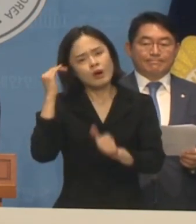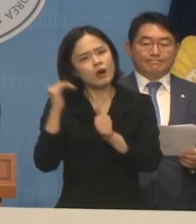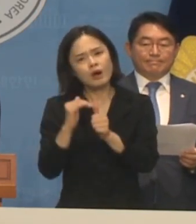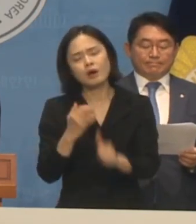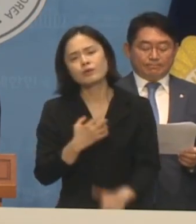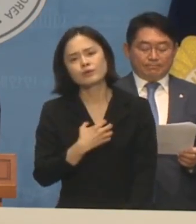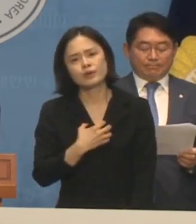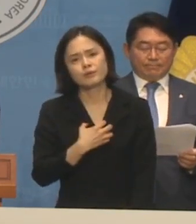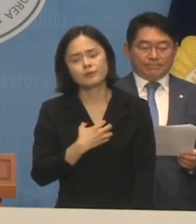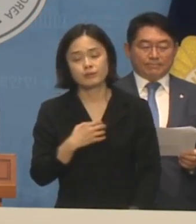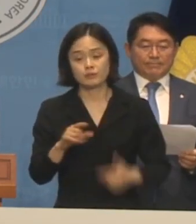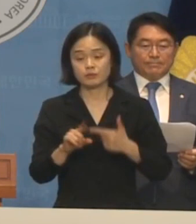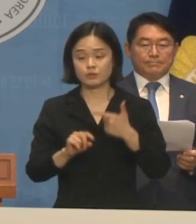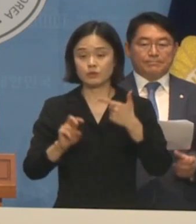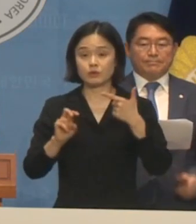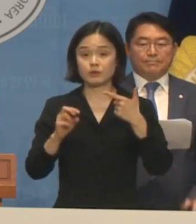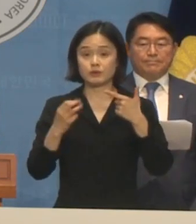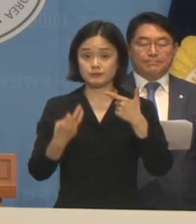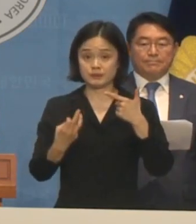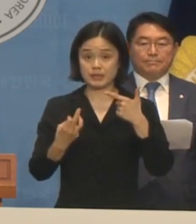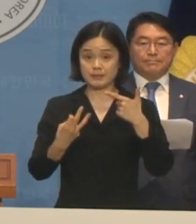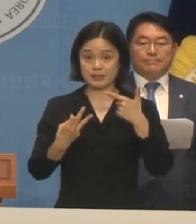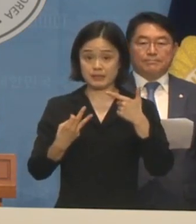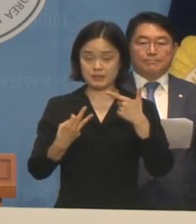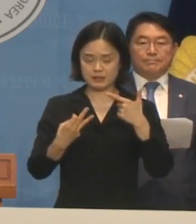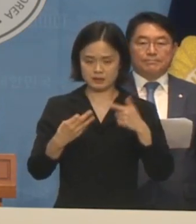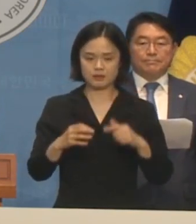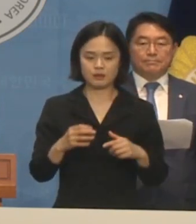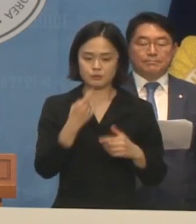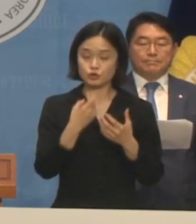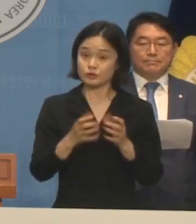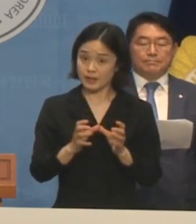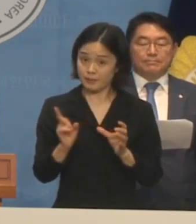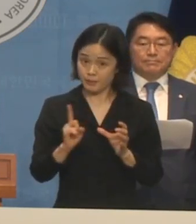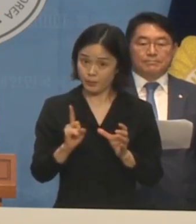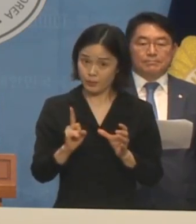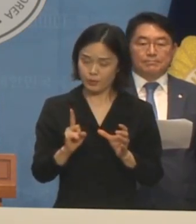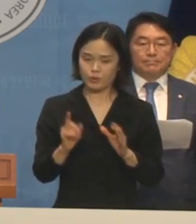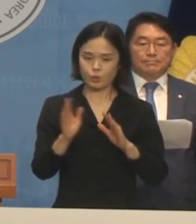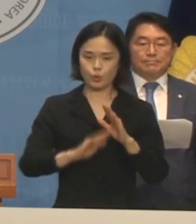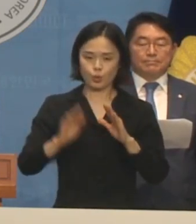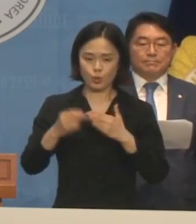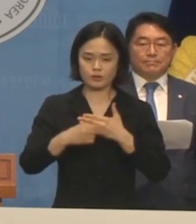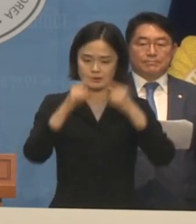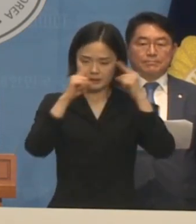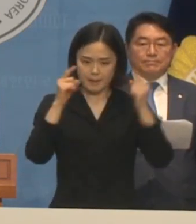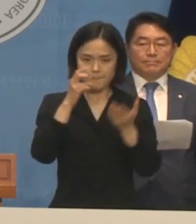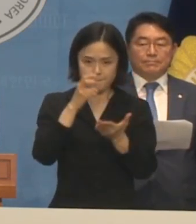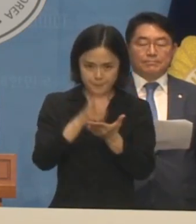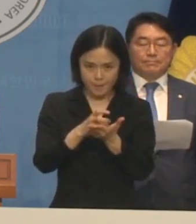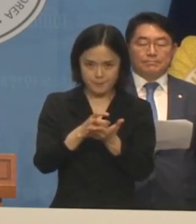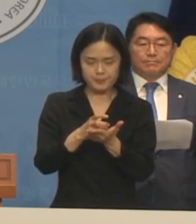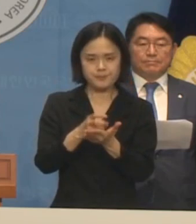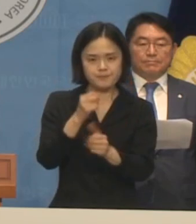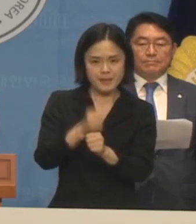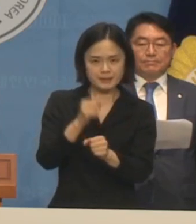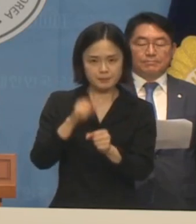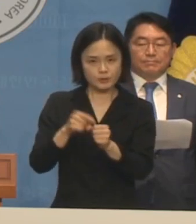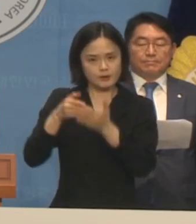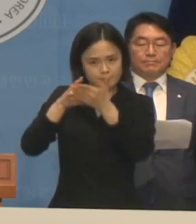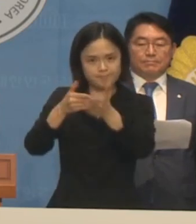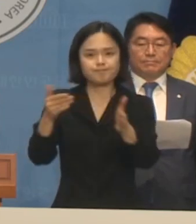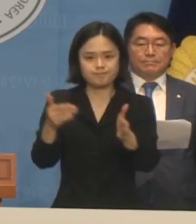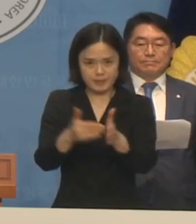13일 더불어민주당은 공공의대법 당론 추진을 발표했습니다. 앞서 2018년 우리